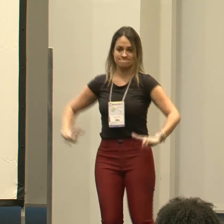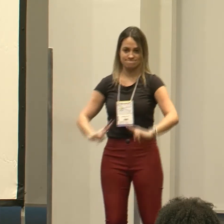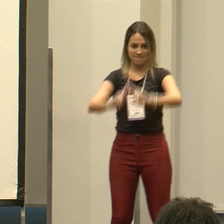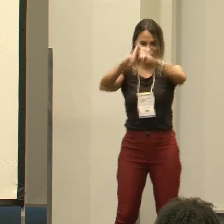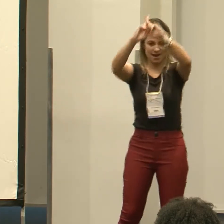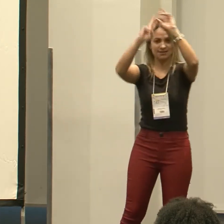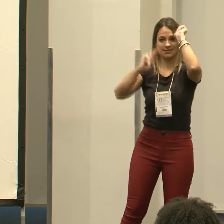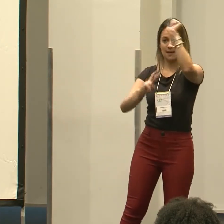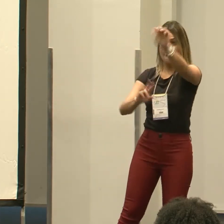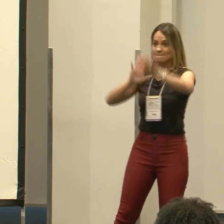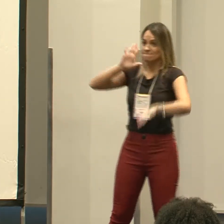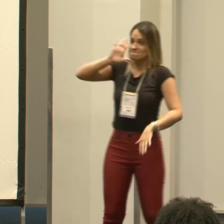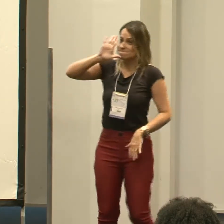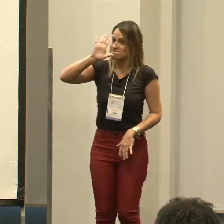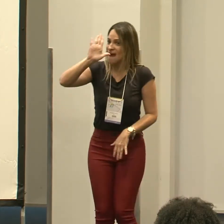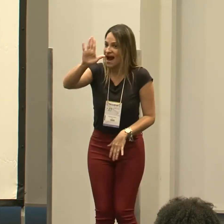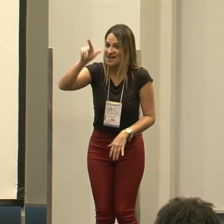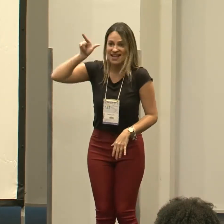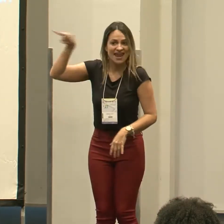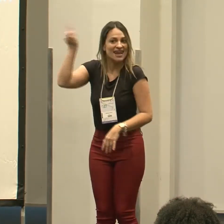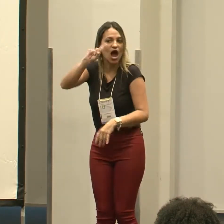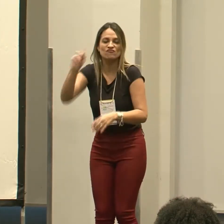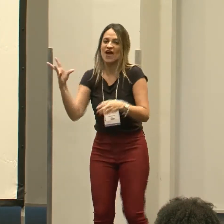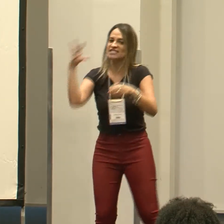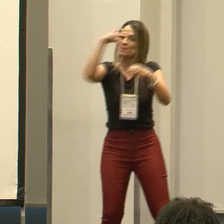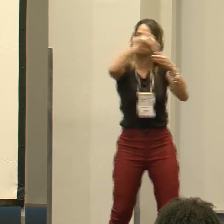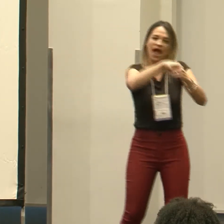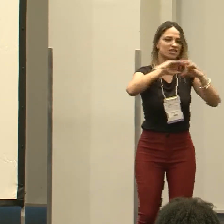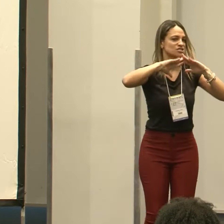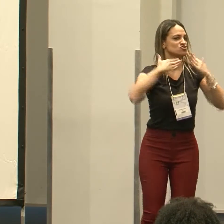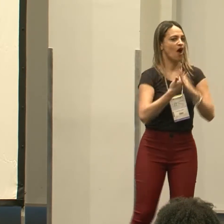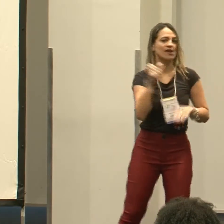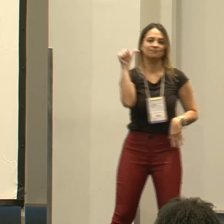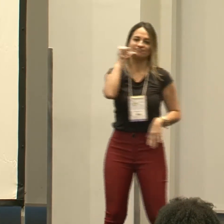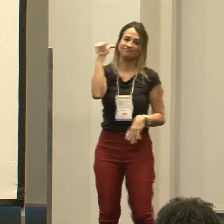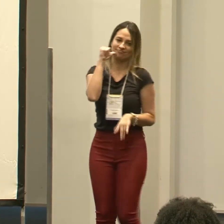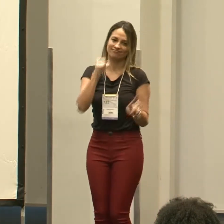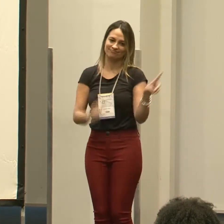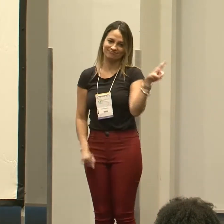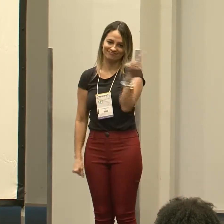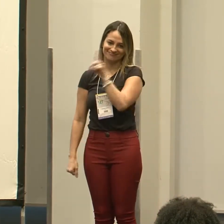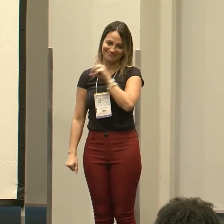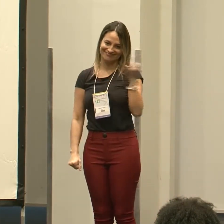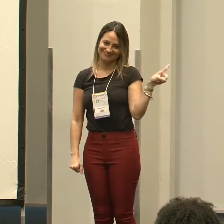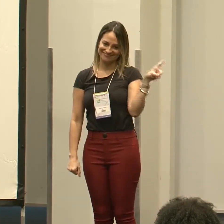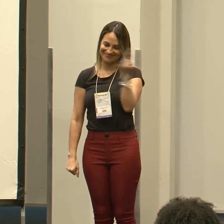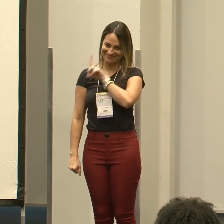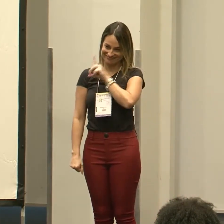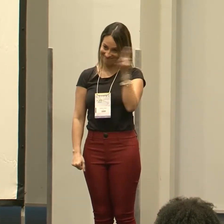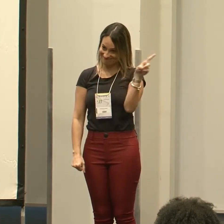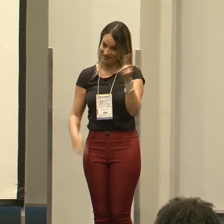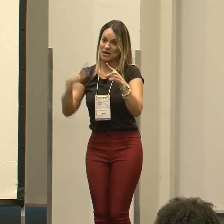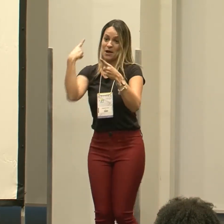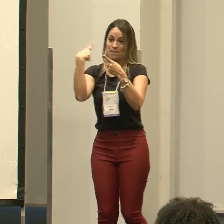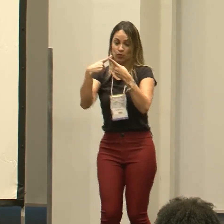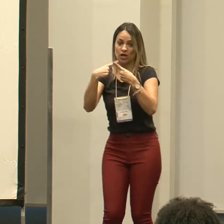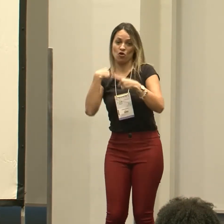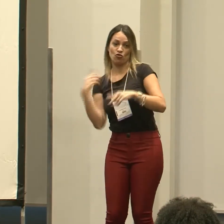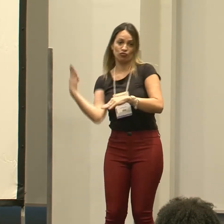França, ok, morava em Paris, mas ele não fazia parte do Instituto Francês